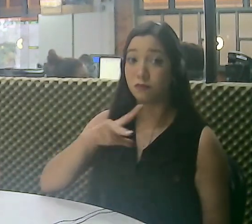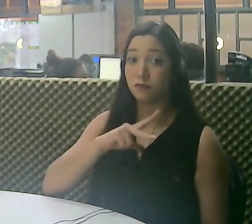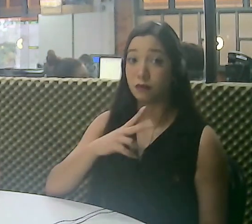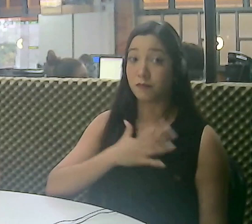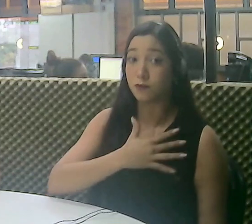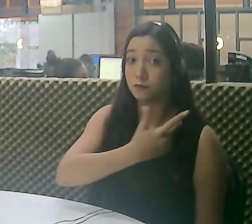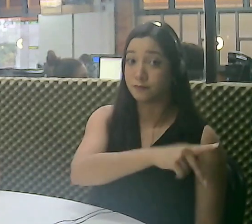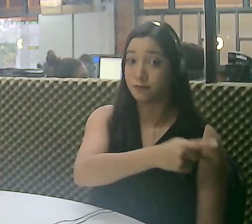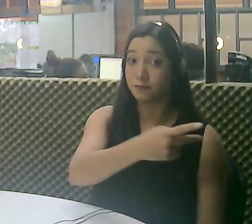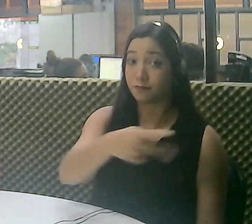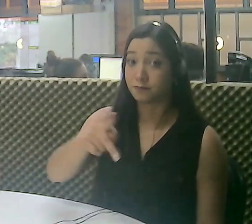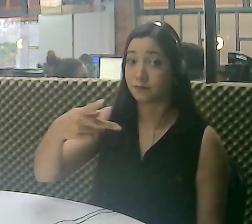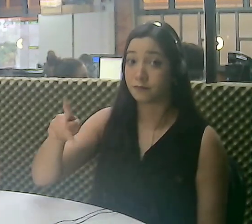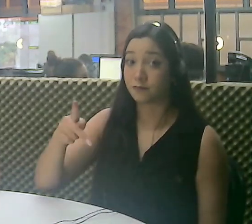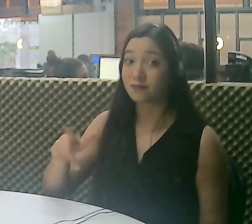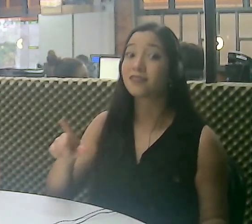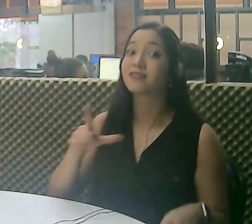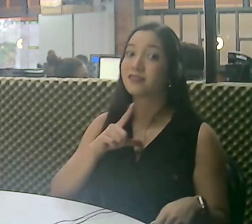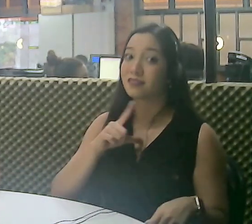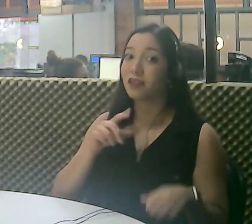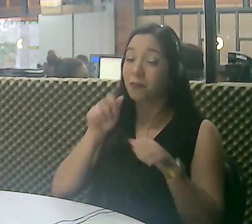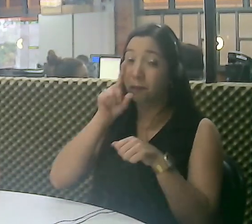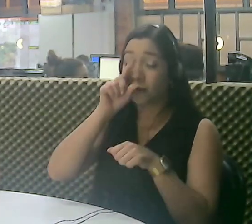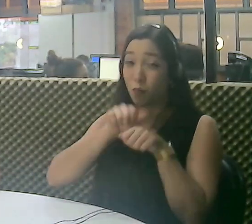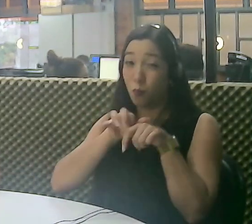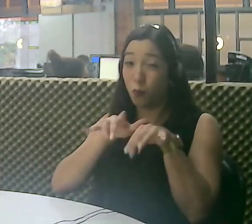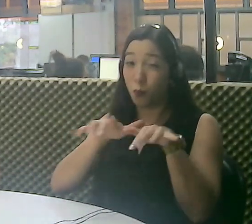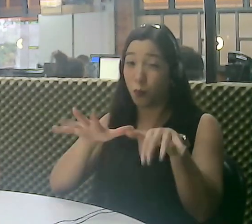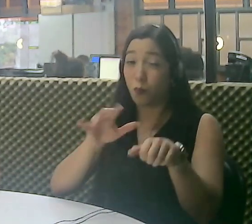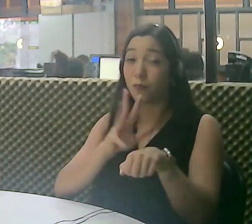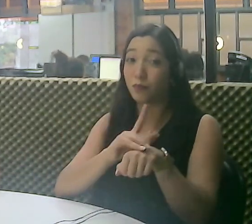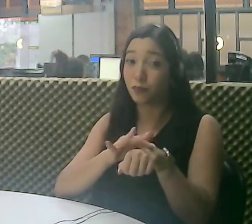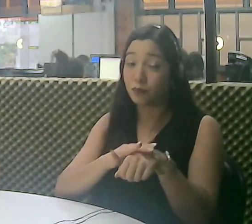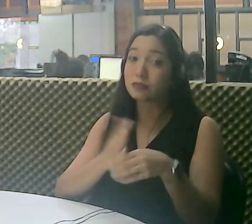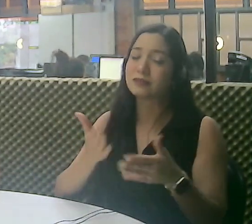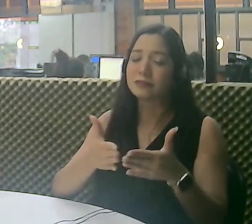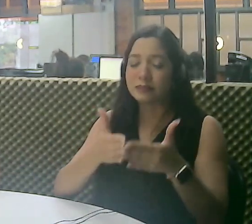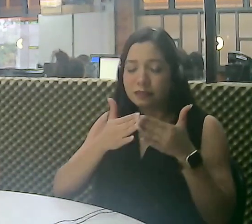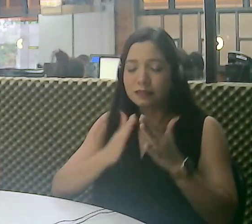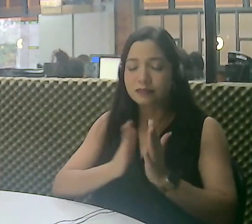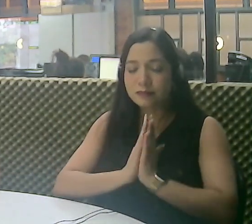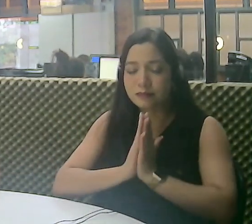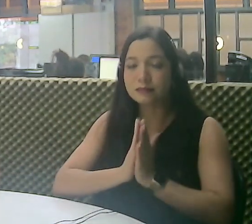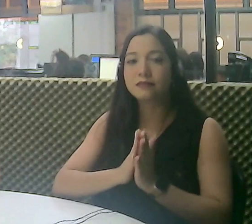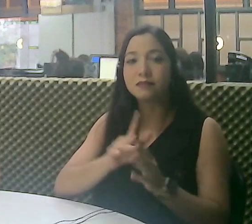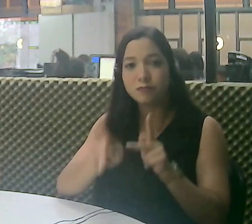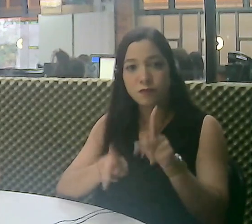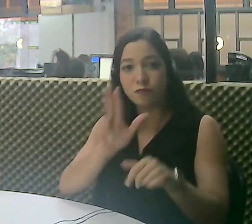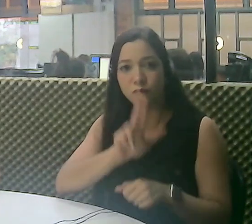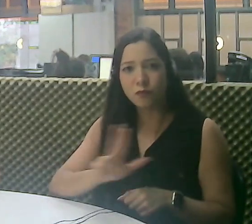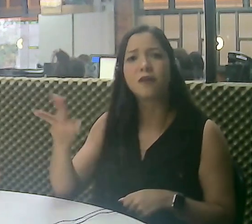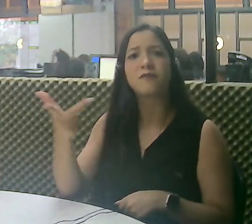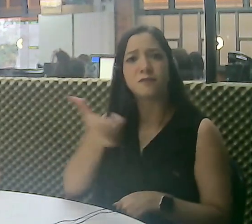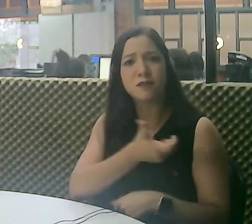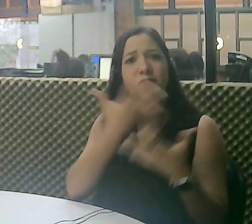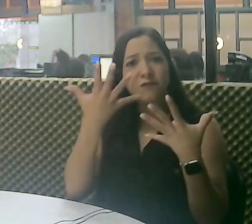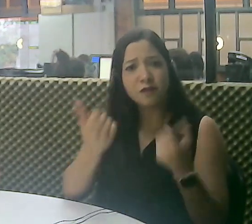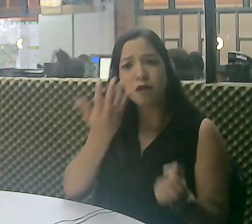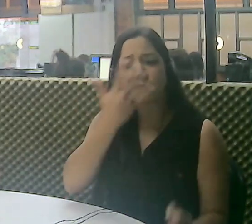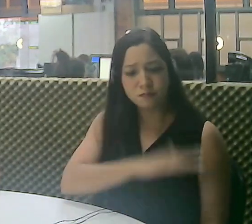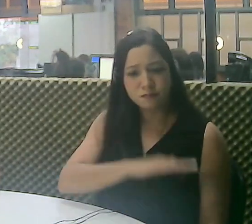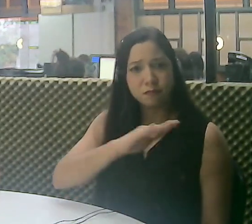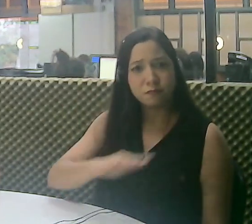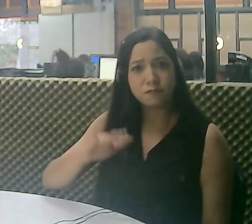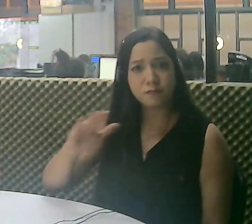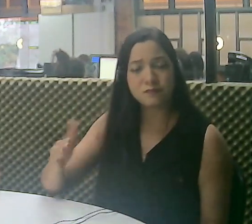parte, vamos ter epidemia. Então está feito o meu apelo ao povo de Uberlândia. Vamos vacinar as nossas